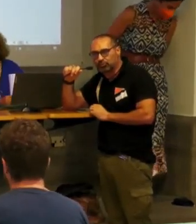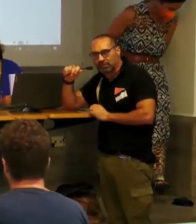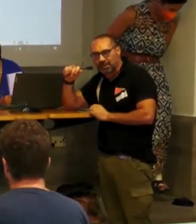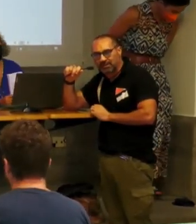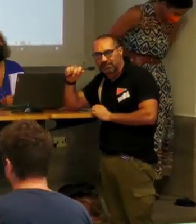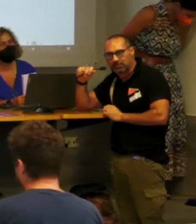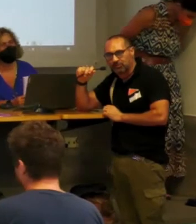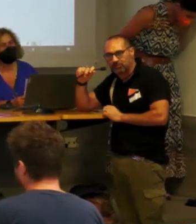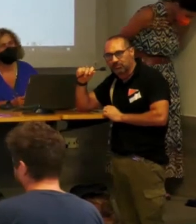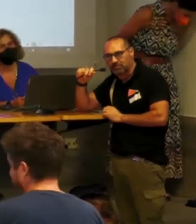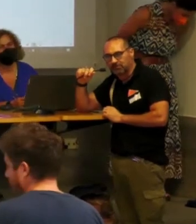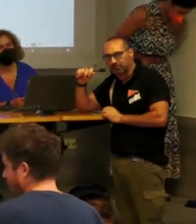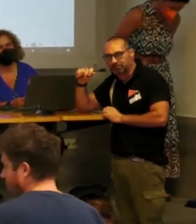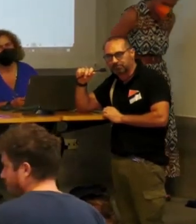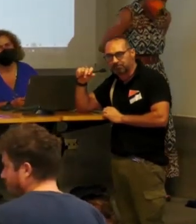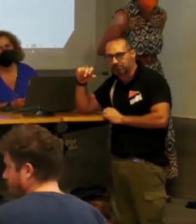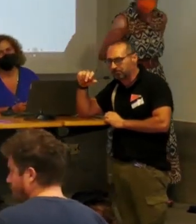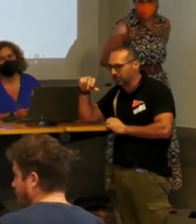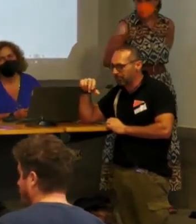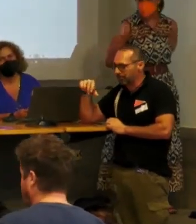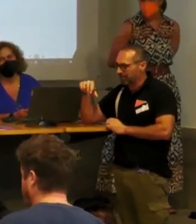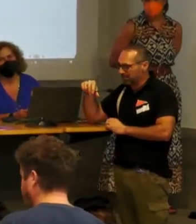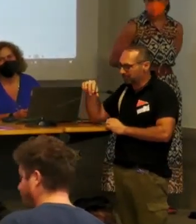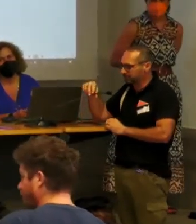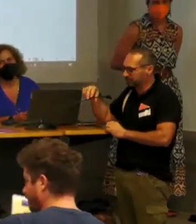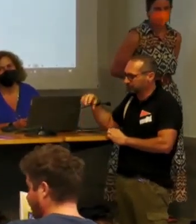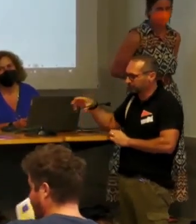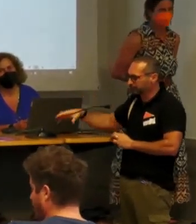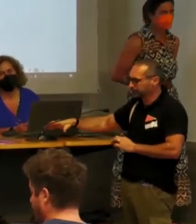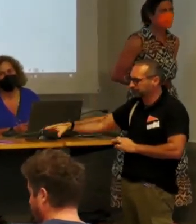potete usufruire anche di questo servizio.